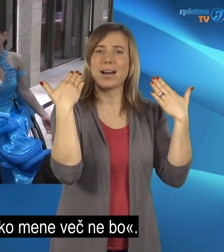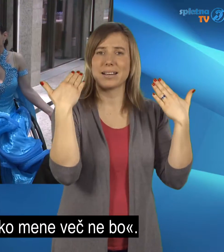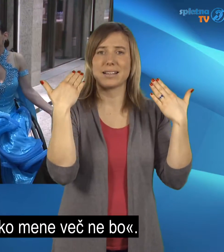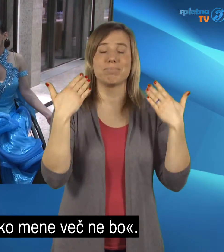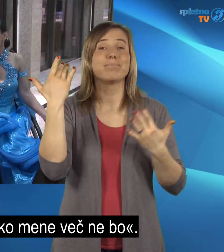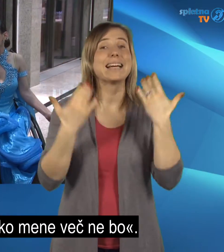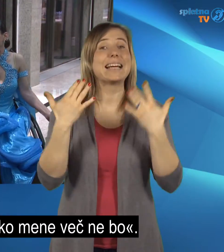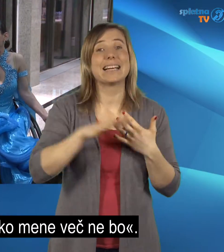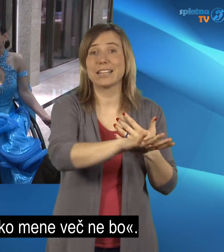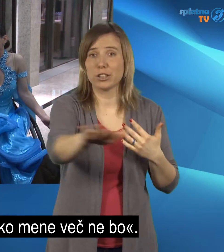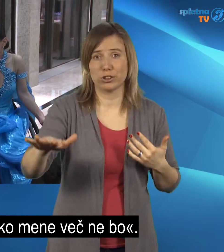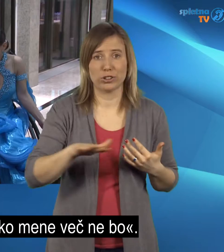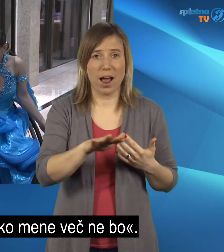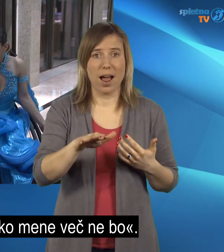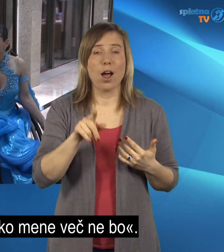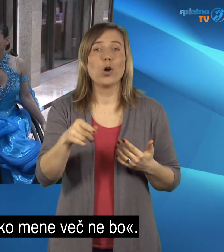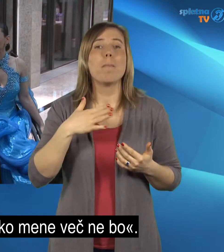bo.